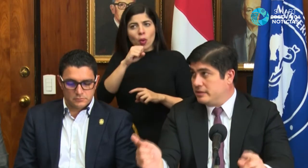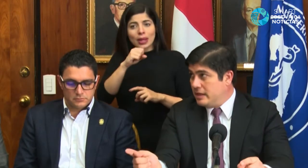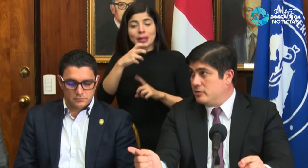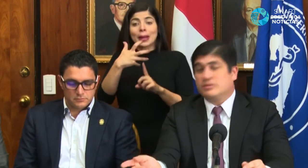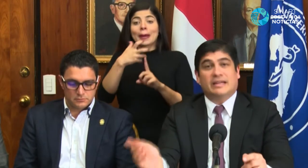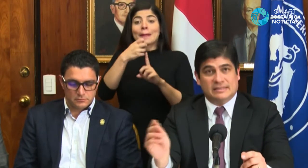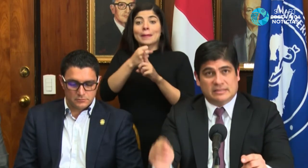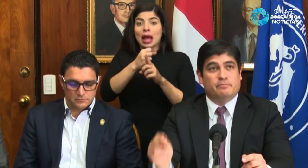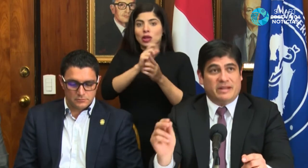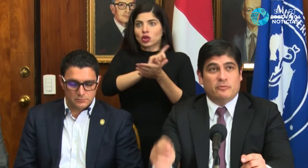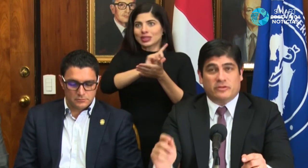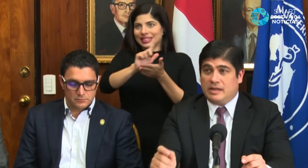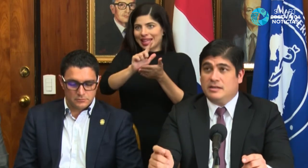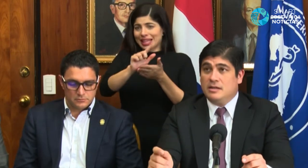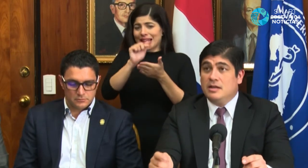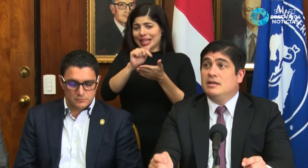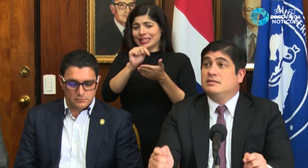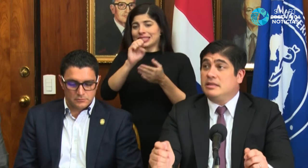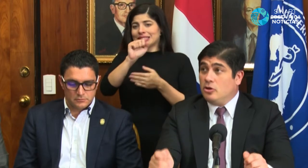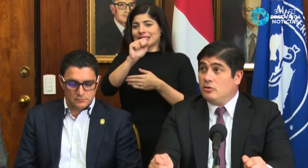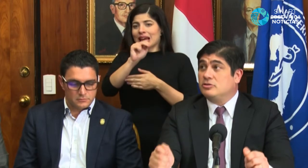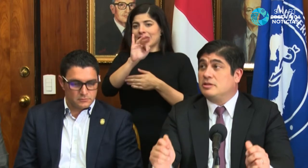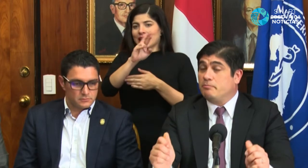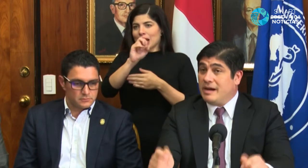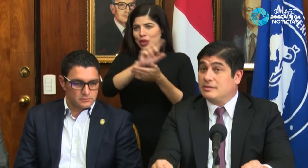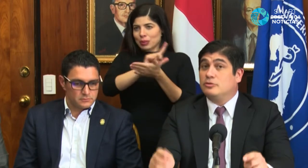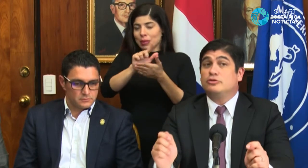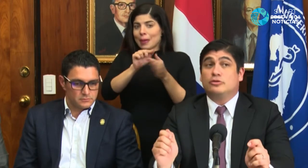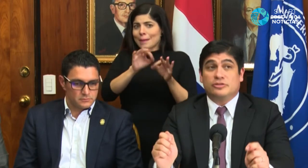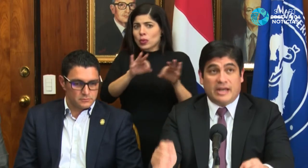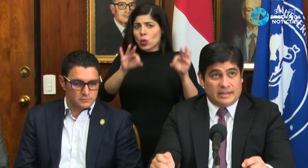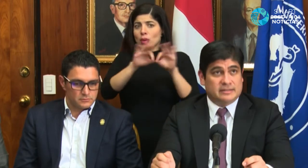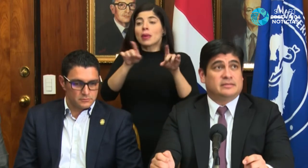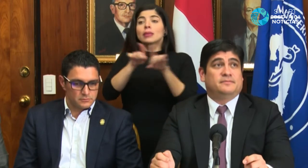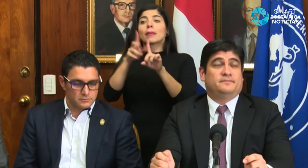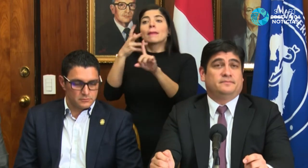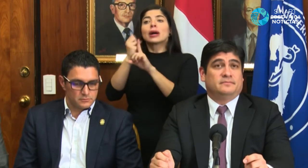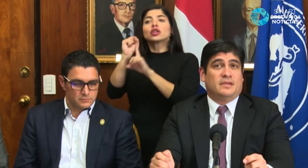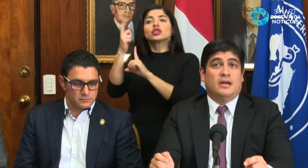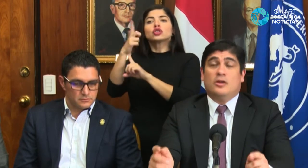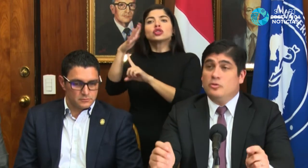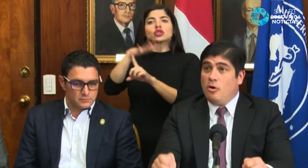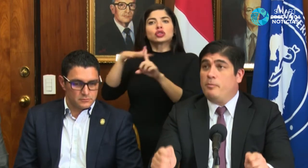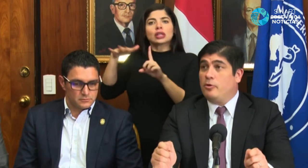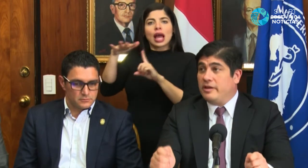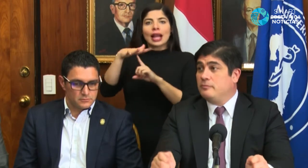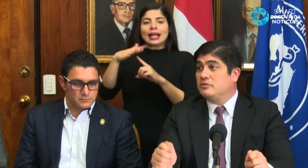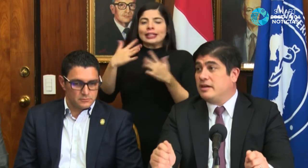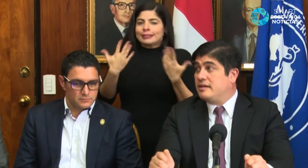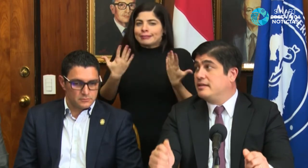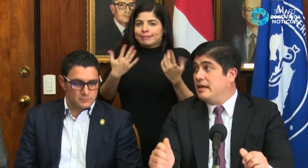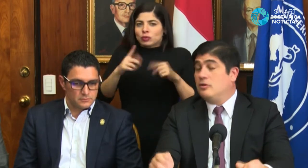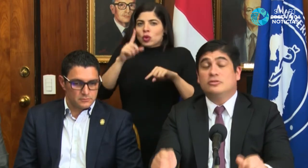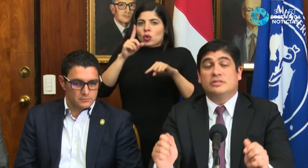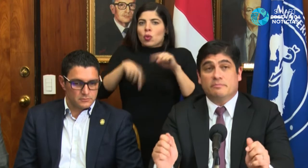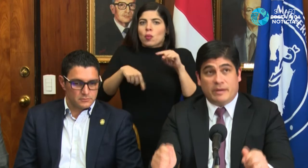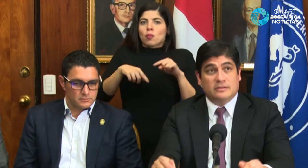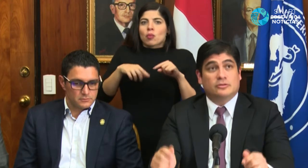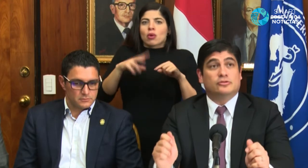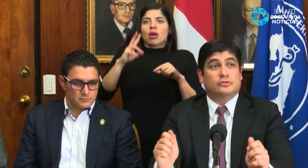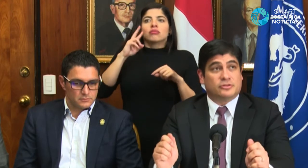impactos sanitarios, que es primordial, sino los impactos sociales. No podemos dejar de lado